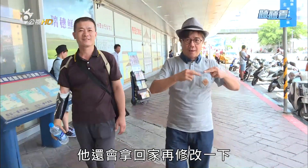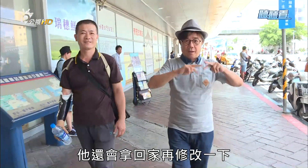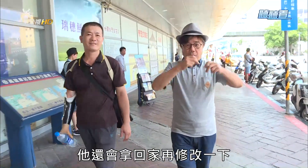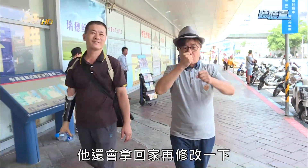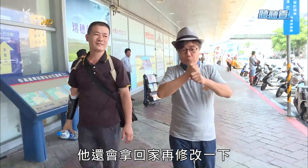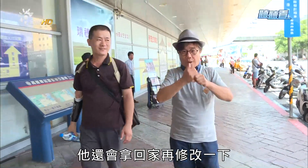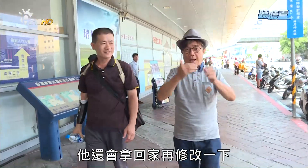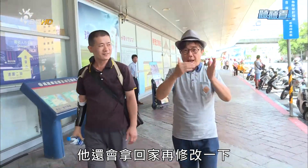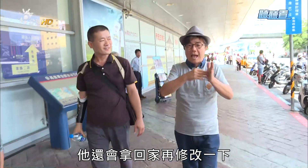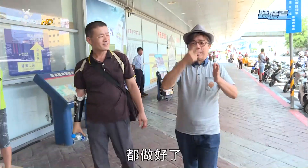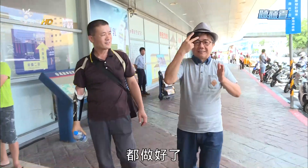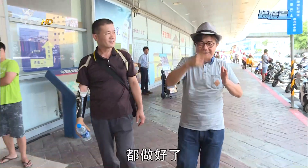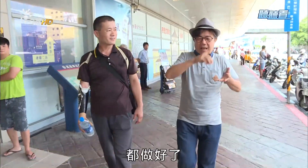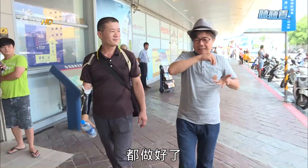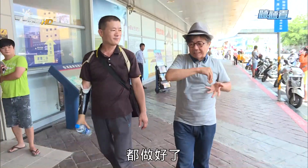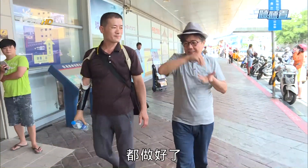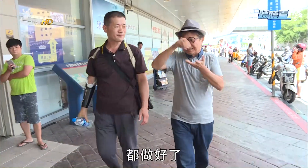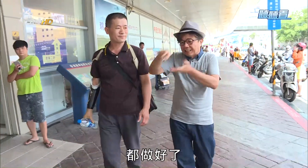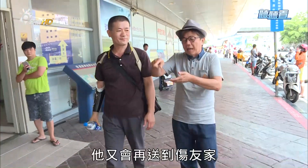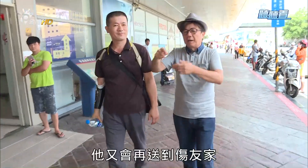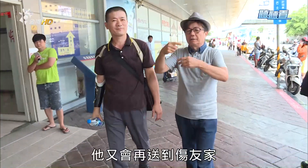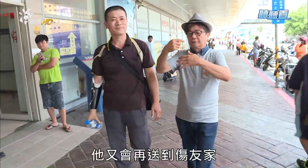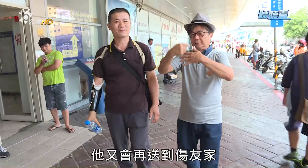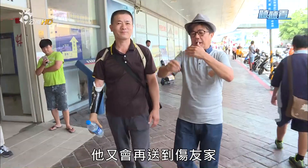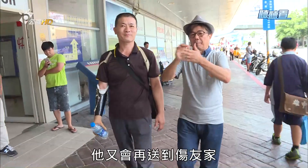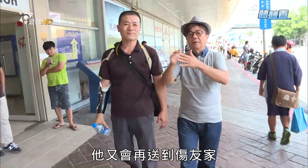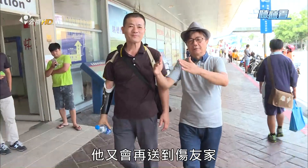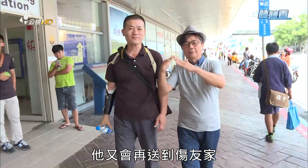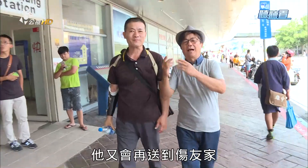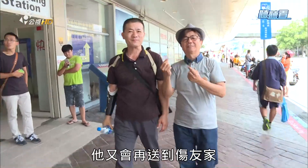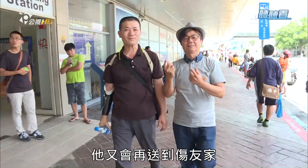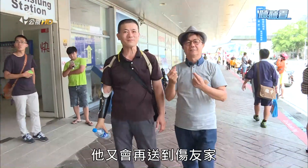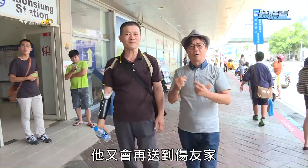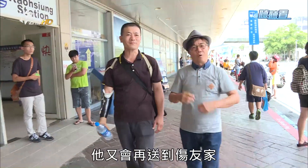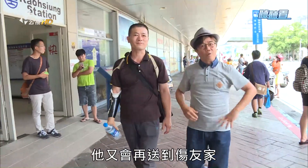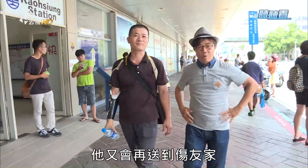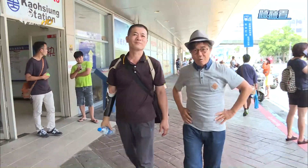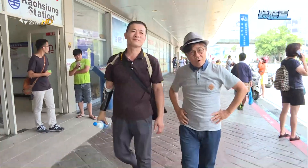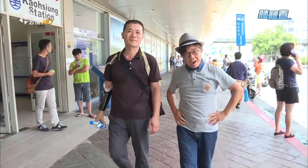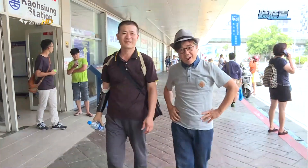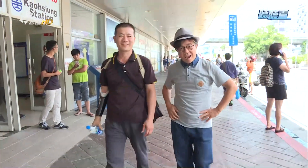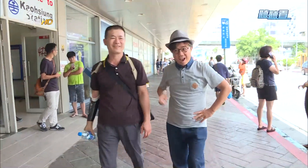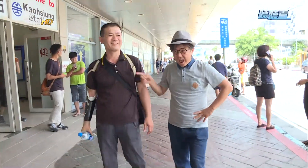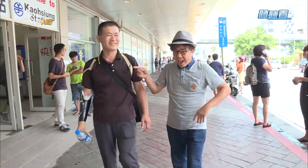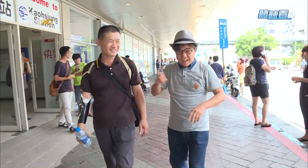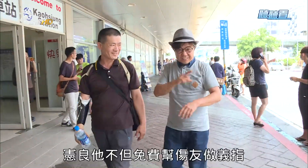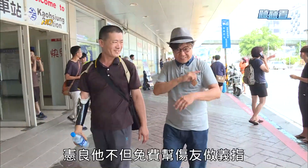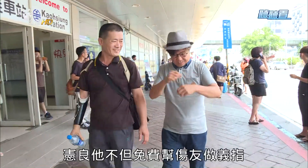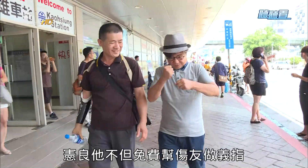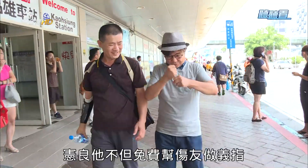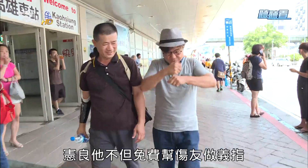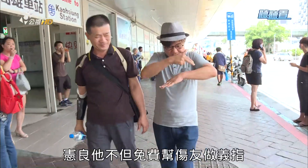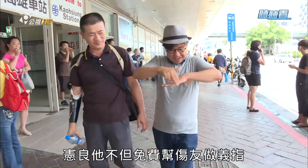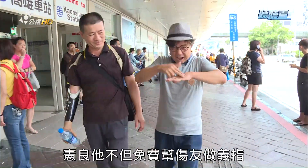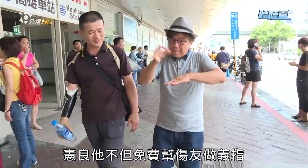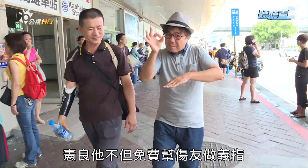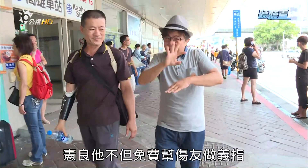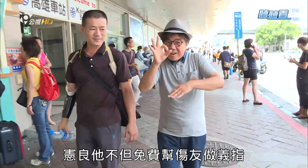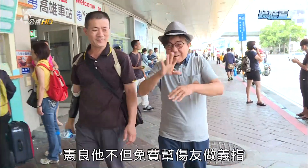下，都做好了他又会再送到商友家。哇，宪良啊，他不但免费